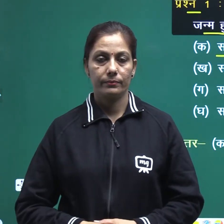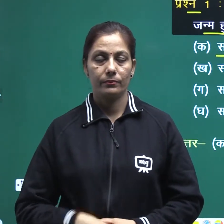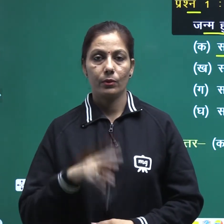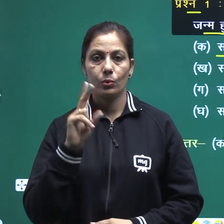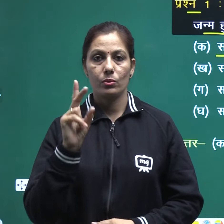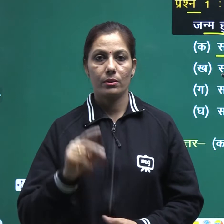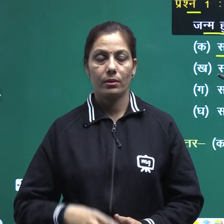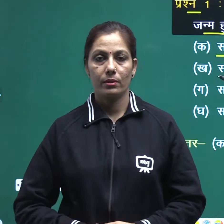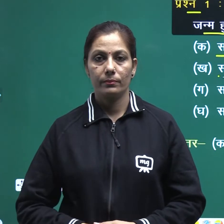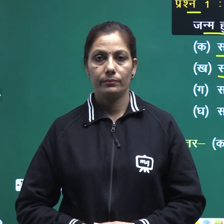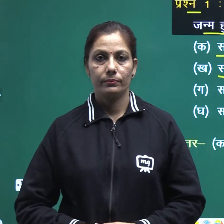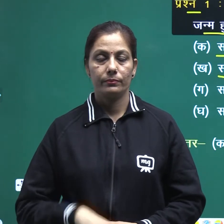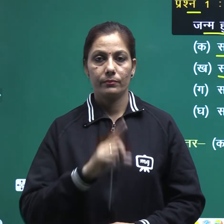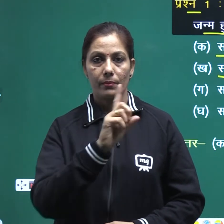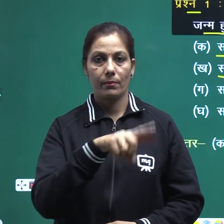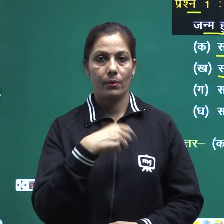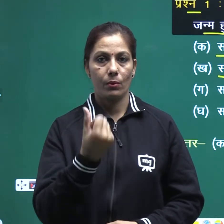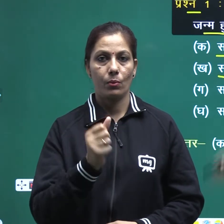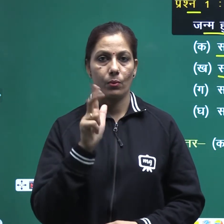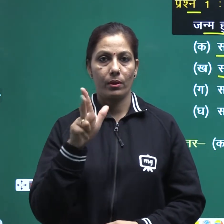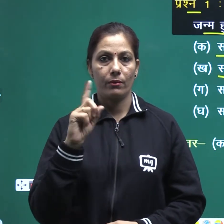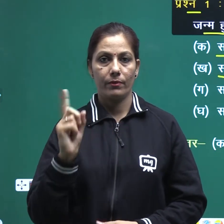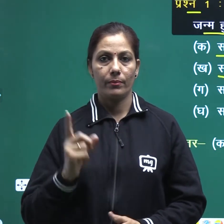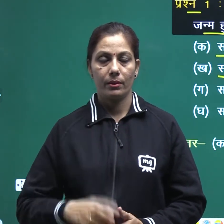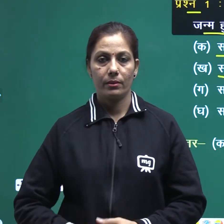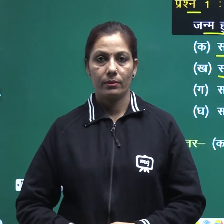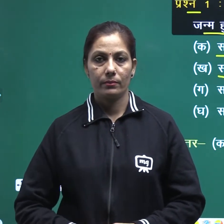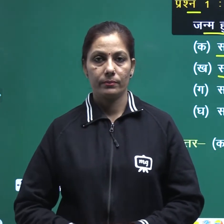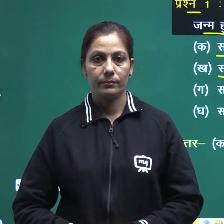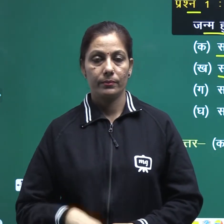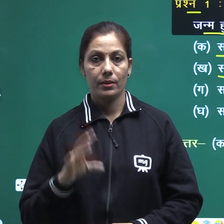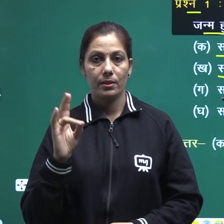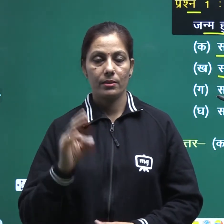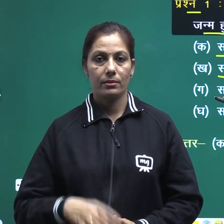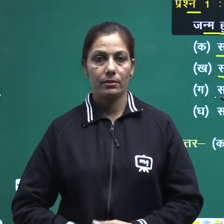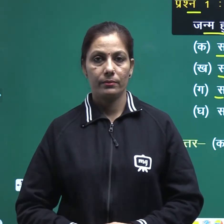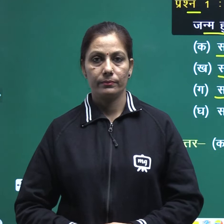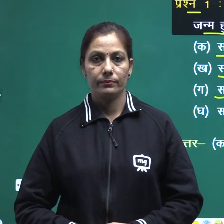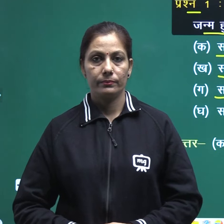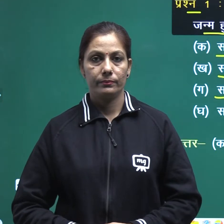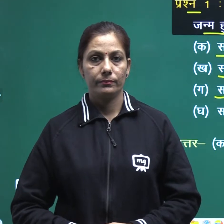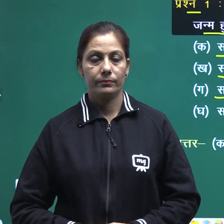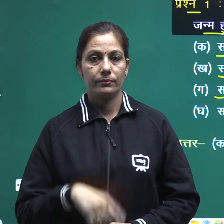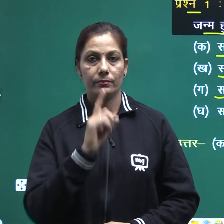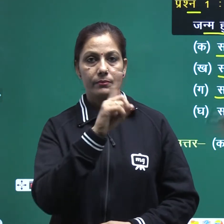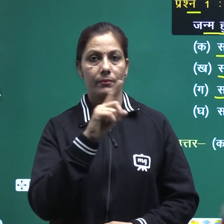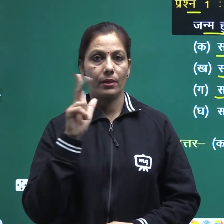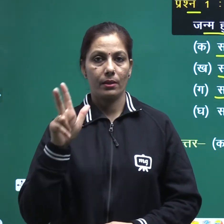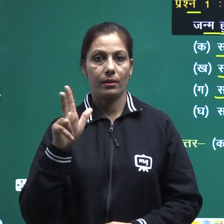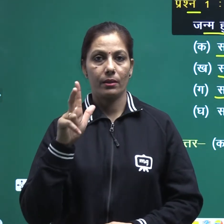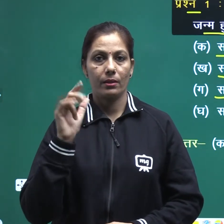और दूसरा आसन 1981 में है है तीसरा ऑप्शन 1864